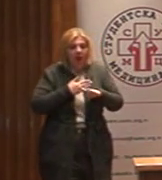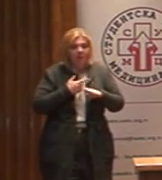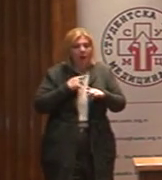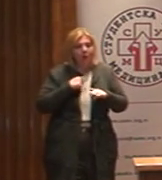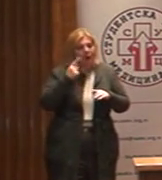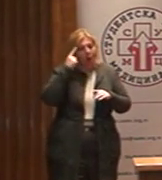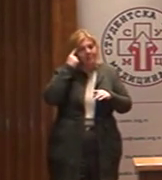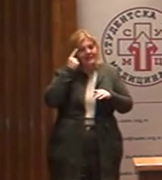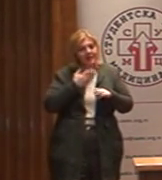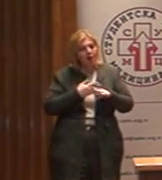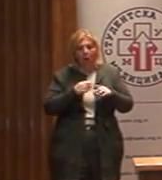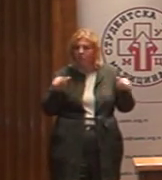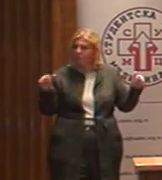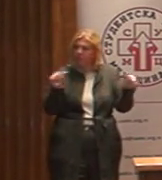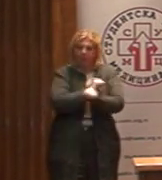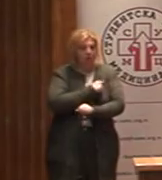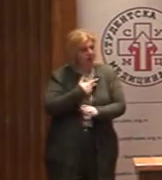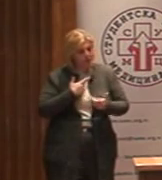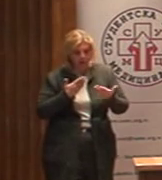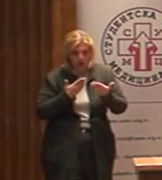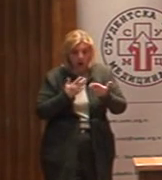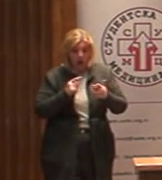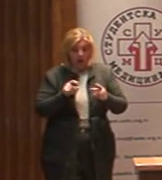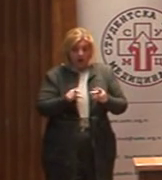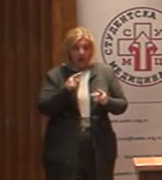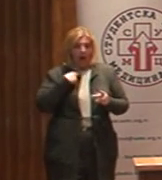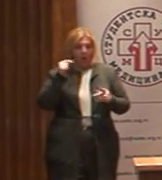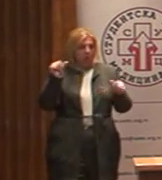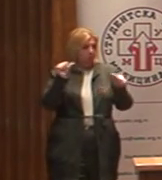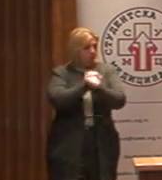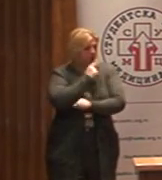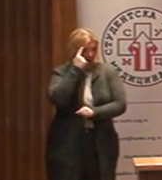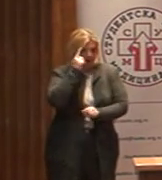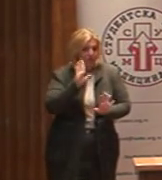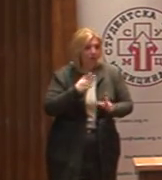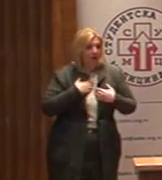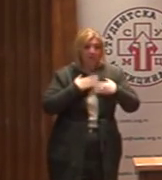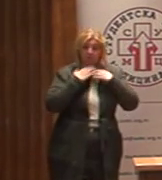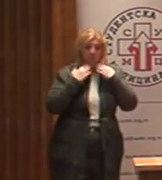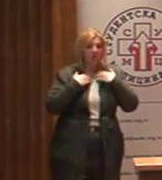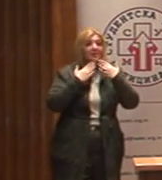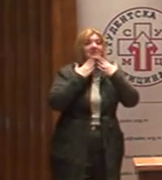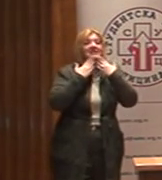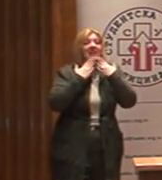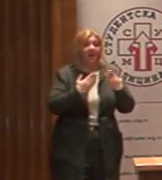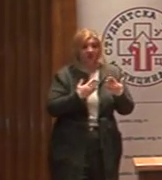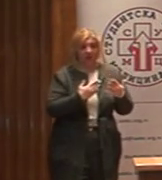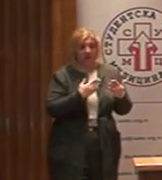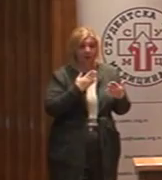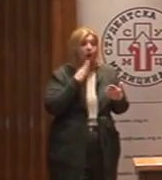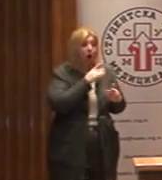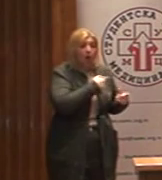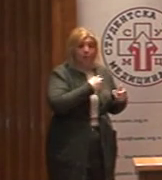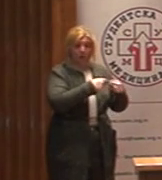se pokazala potpuno pogrešnje. I vrlo sam zahvalan Gradskoj organizaciji Gluvi Beograda i